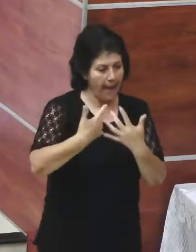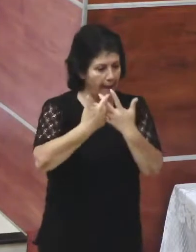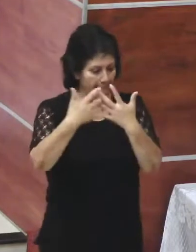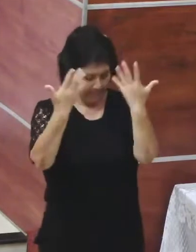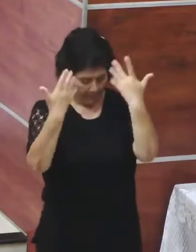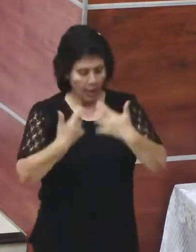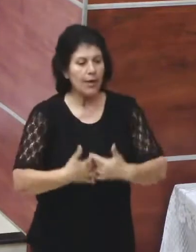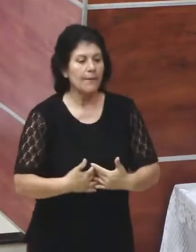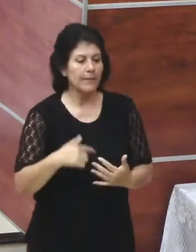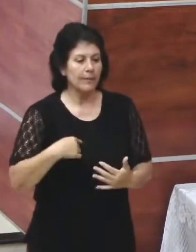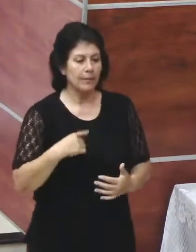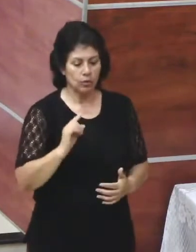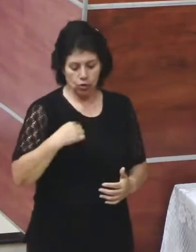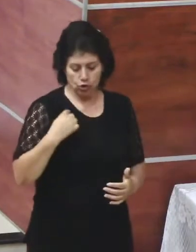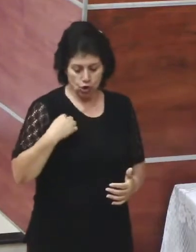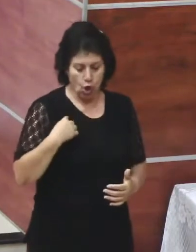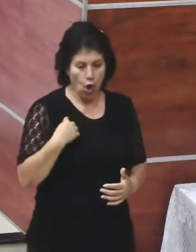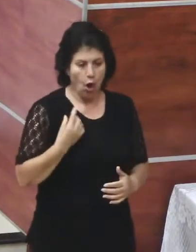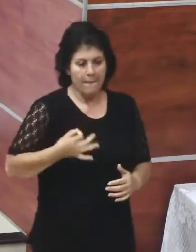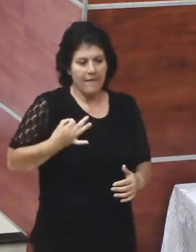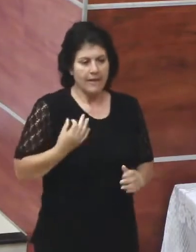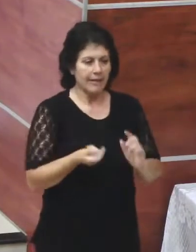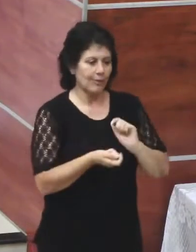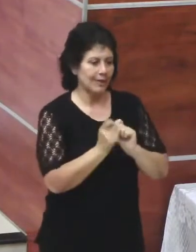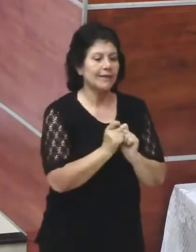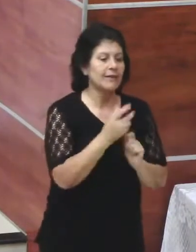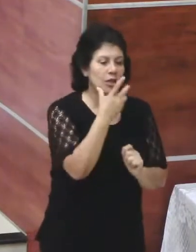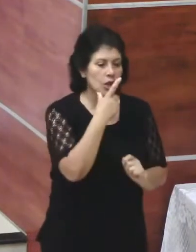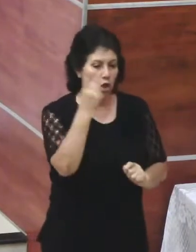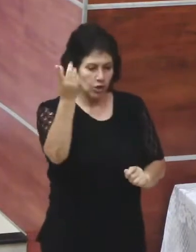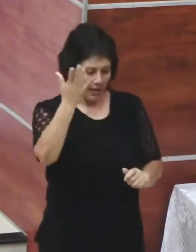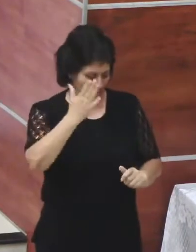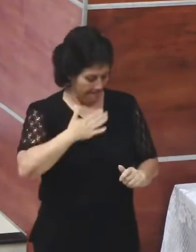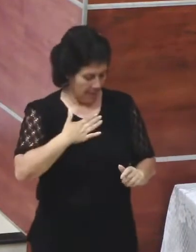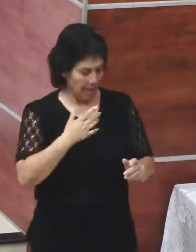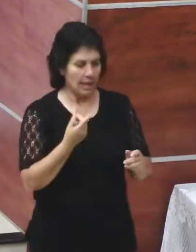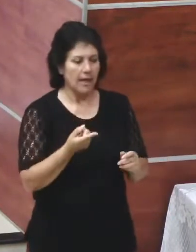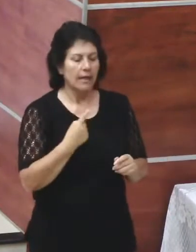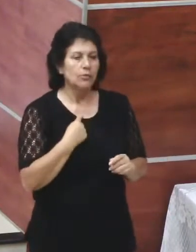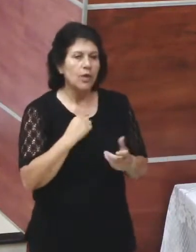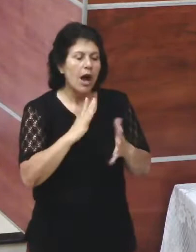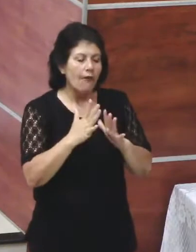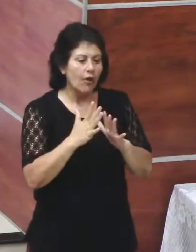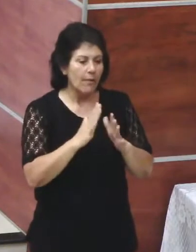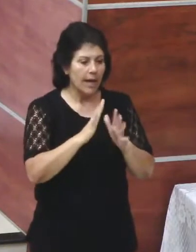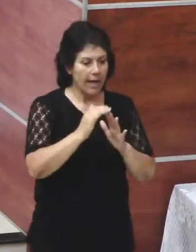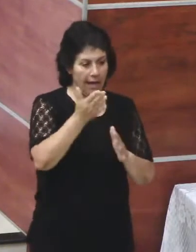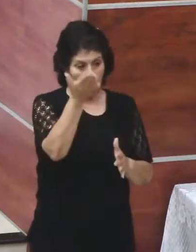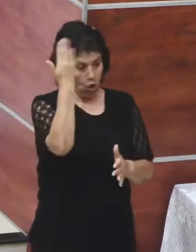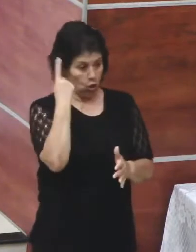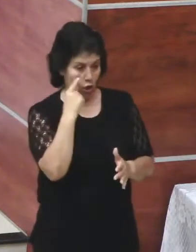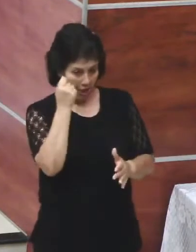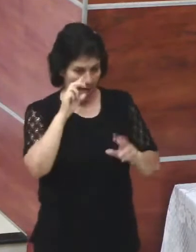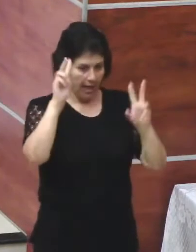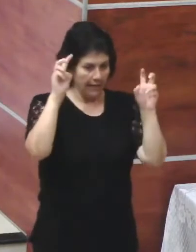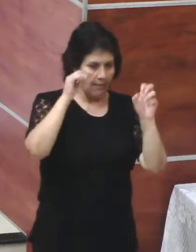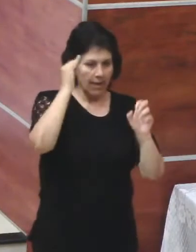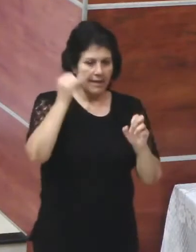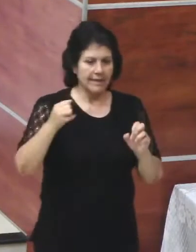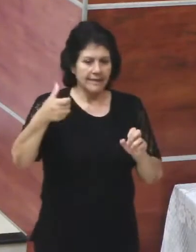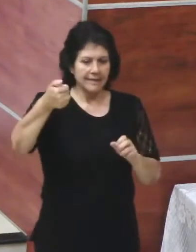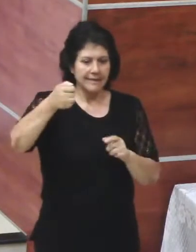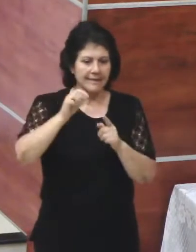restaurándome en primera persona, Dios restaurándome a mí. Hablamos de Zaqueo, hablamos de...